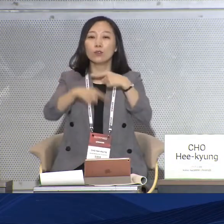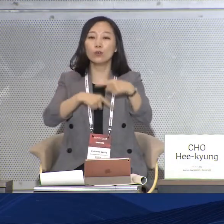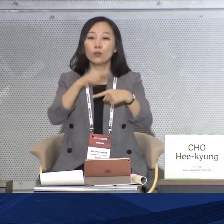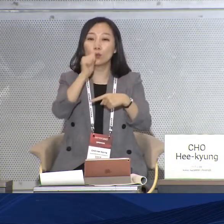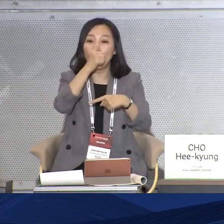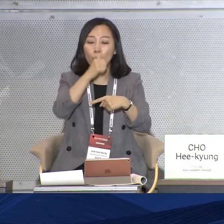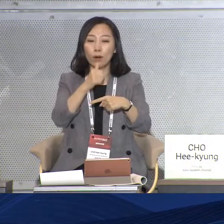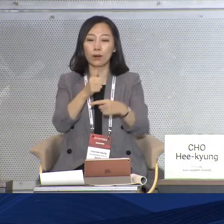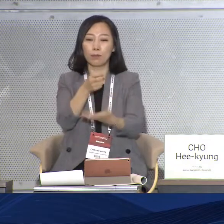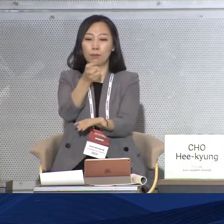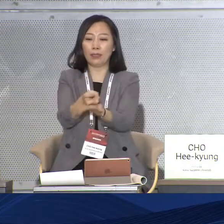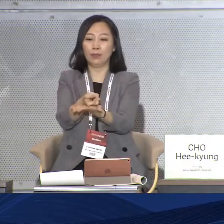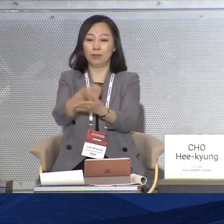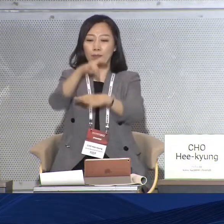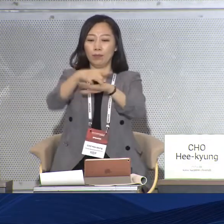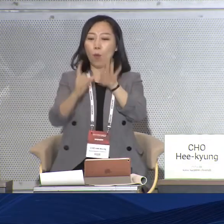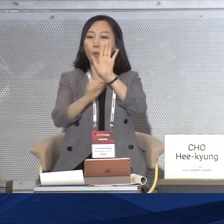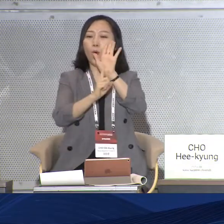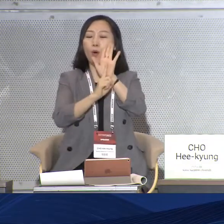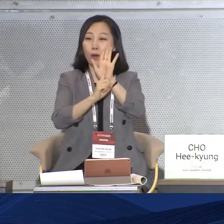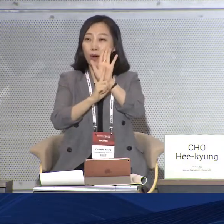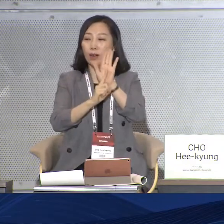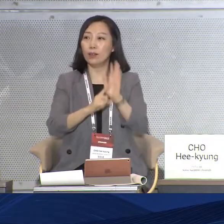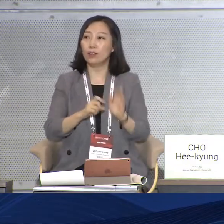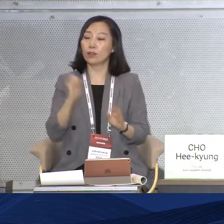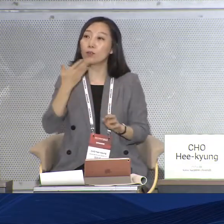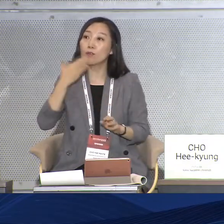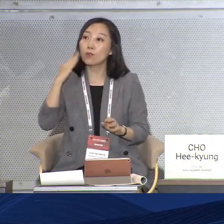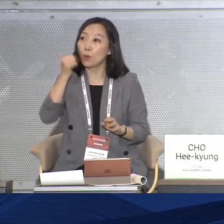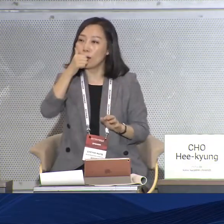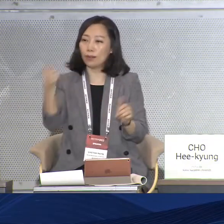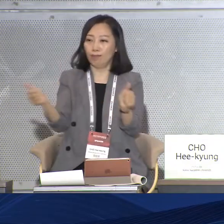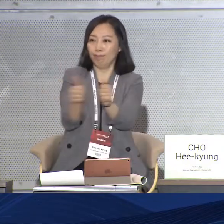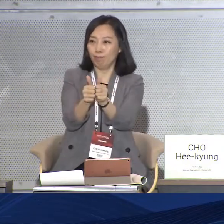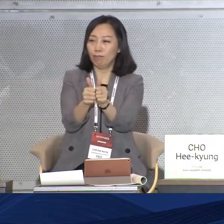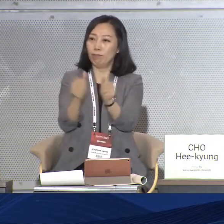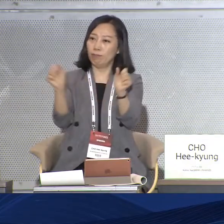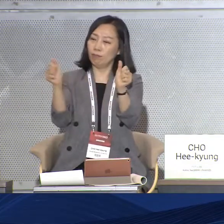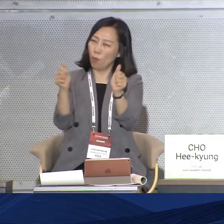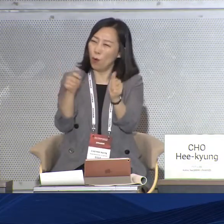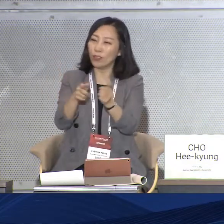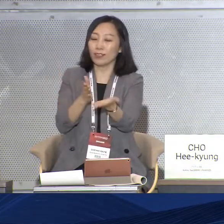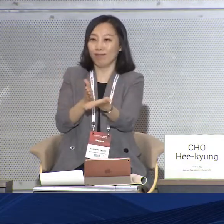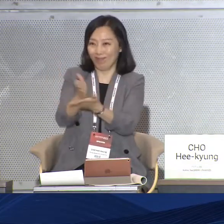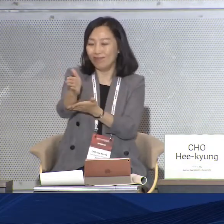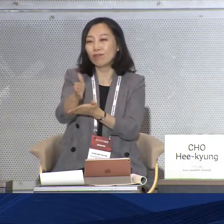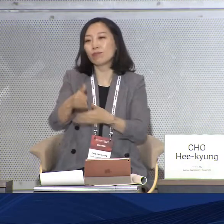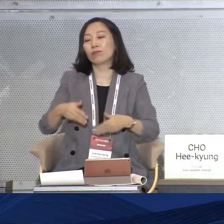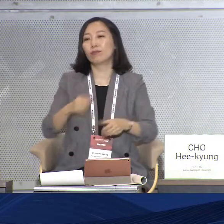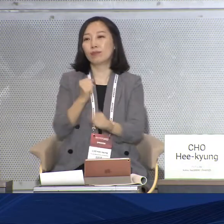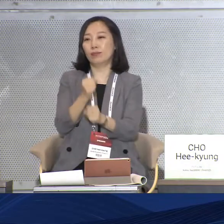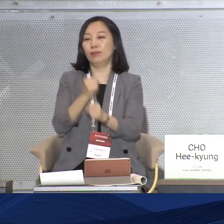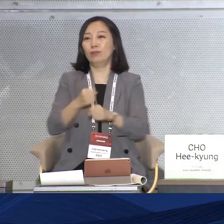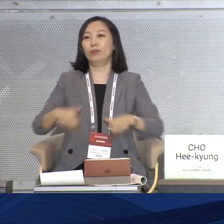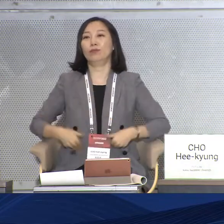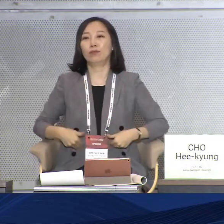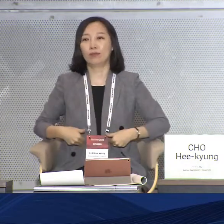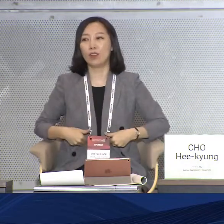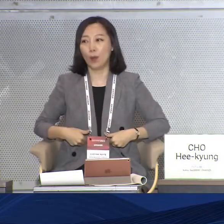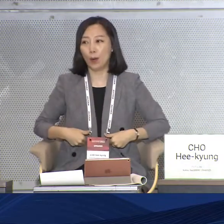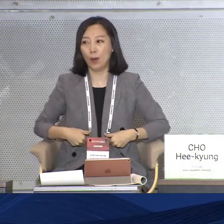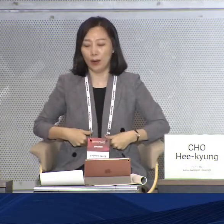가지 홍보 행사라든지 이런 부분에 있어서 수어 통역 매뉴얼을 만들어서 수어